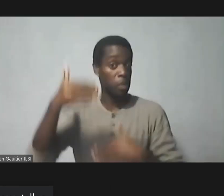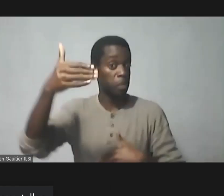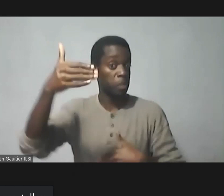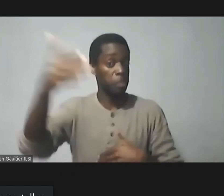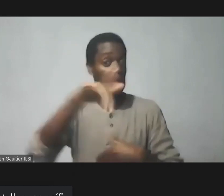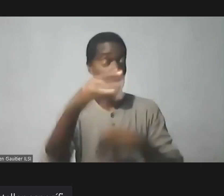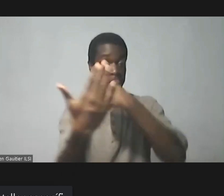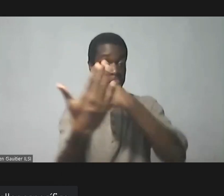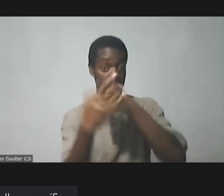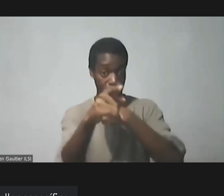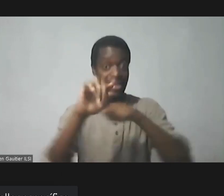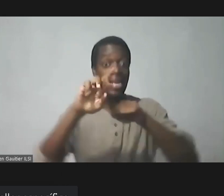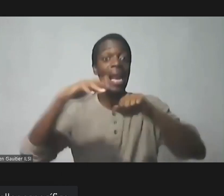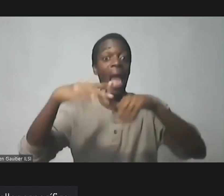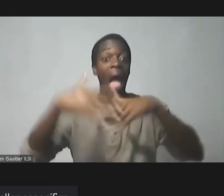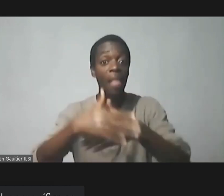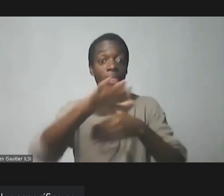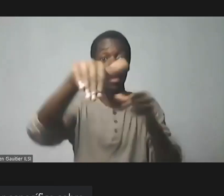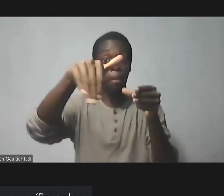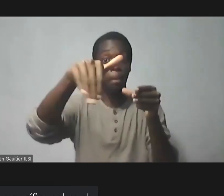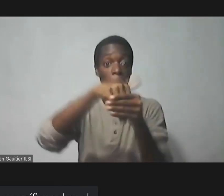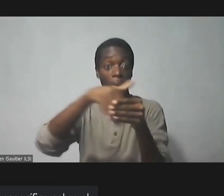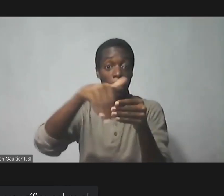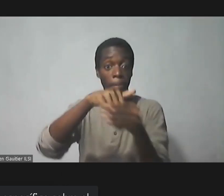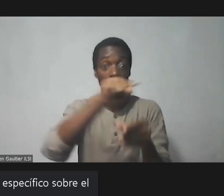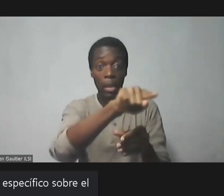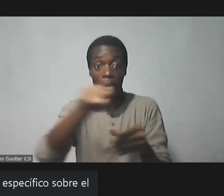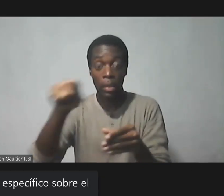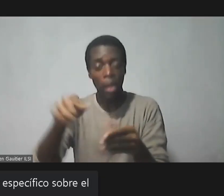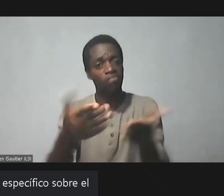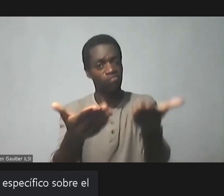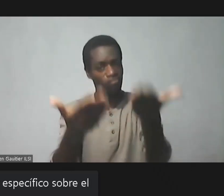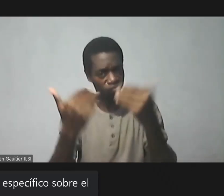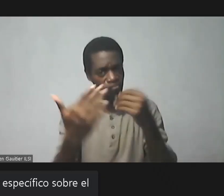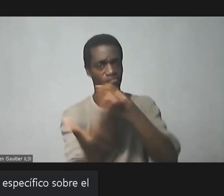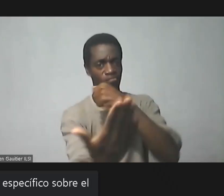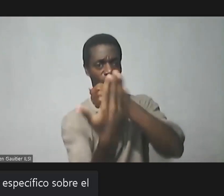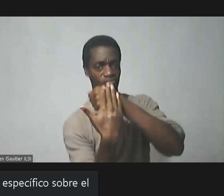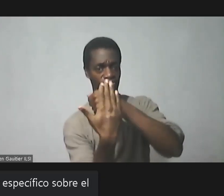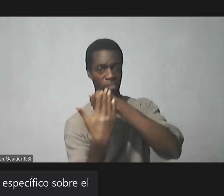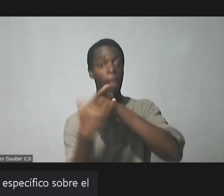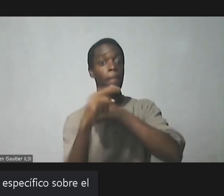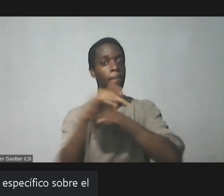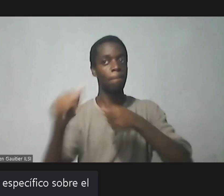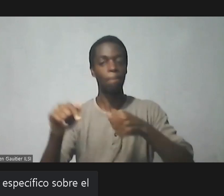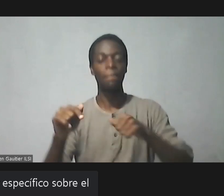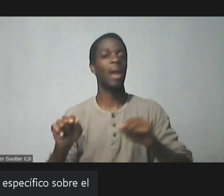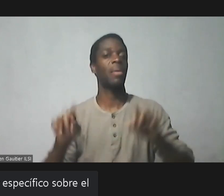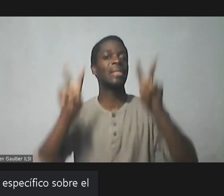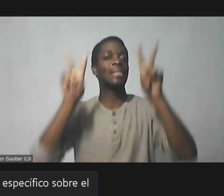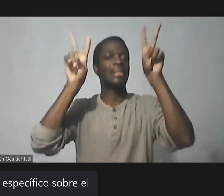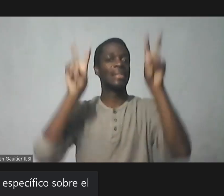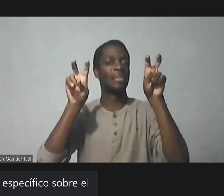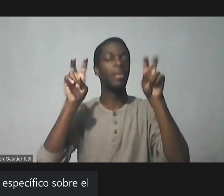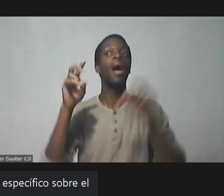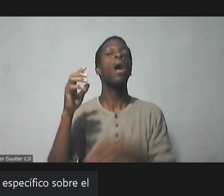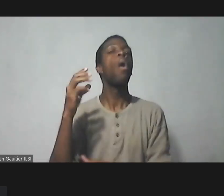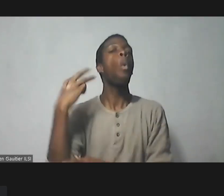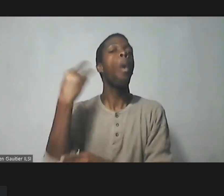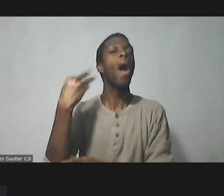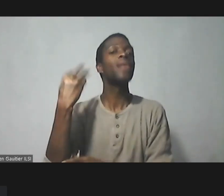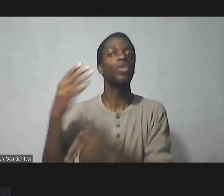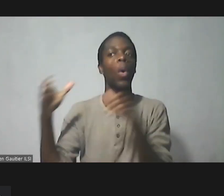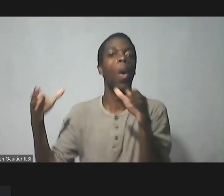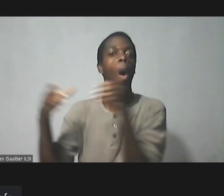de Riadis, para que Riadis vea que hay interés y poder desarrollar un webinario únicamente sobre ese tema. Porque sí, la información de la página web está